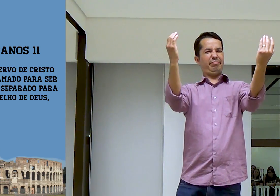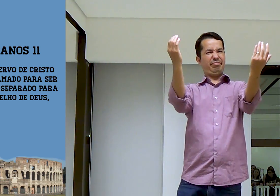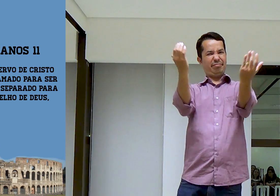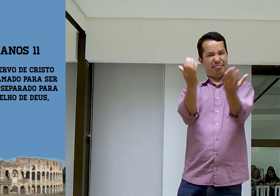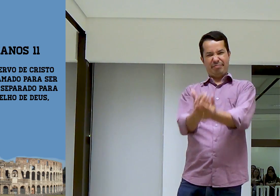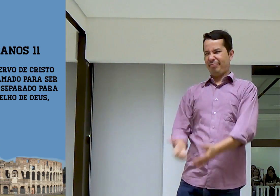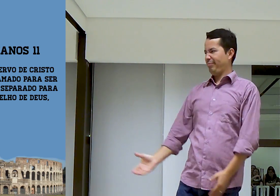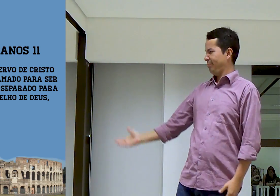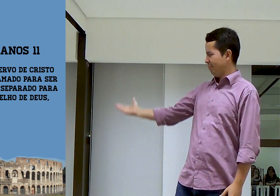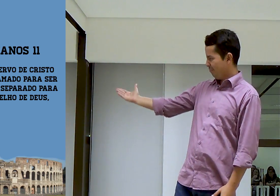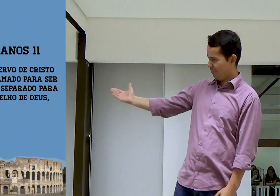olha ali aquele